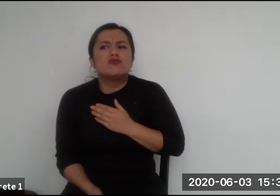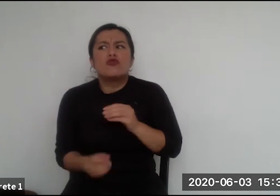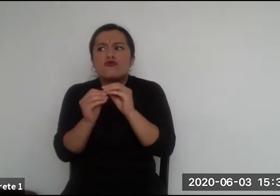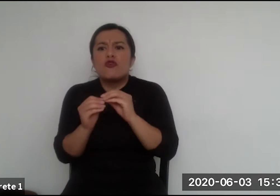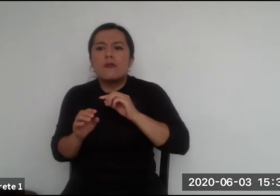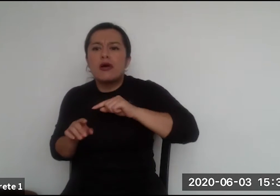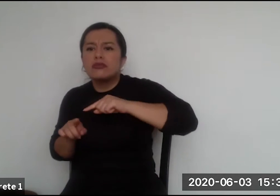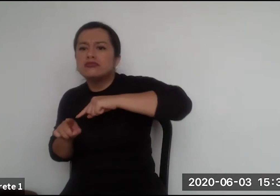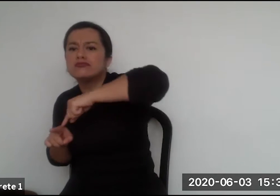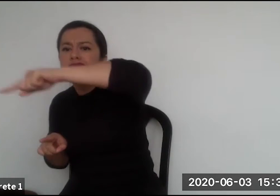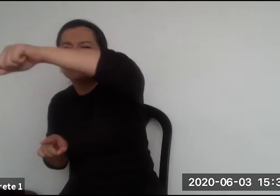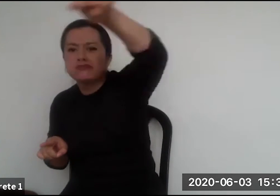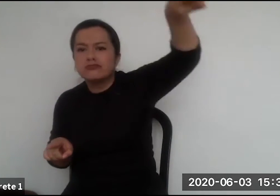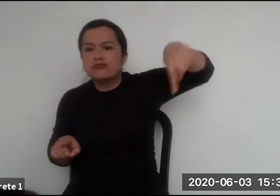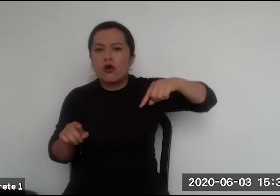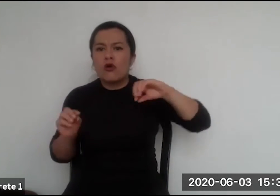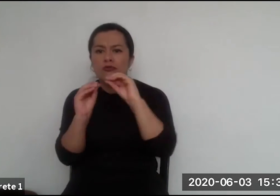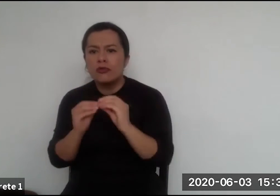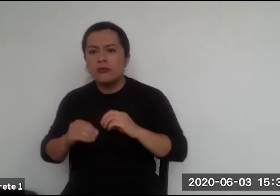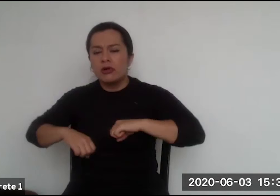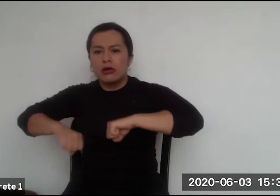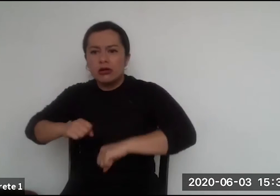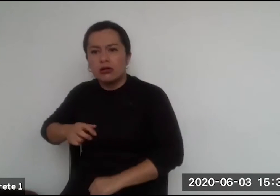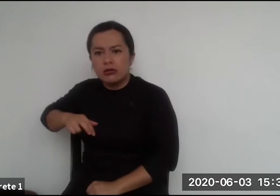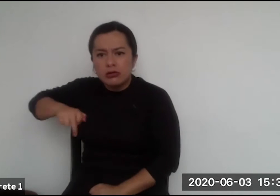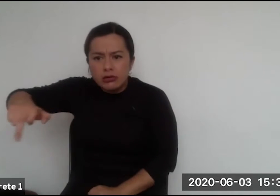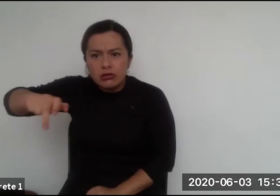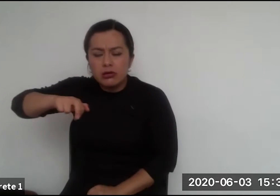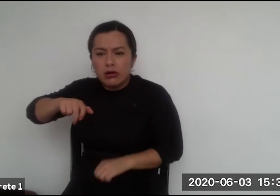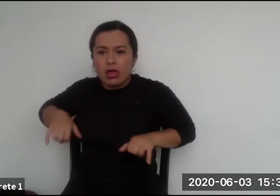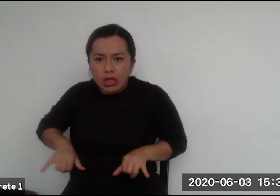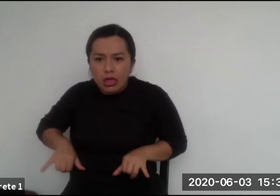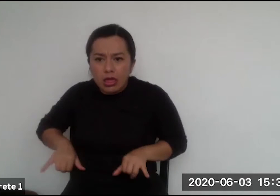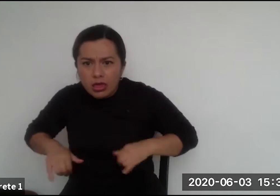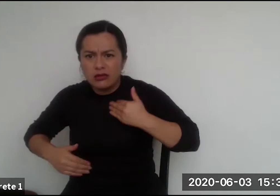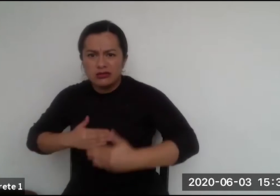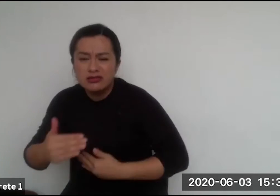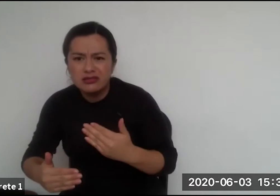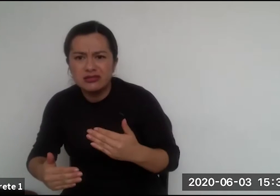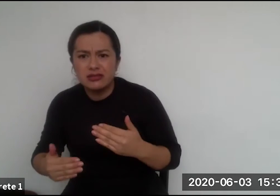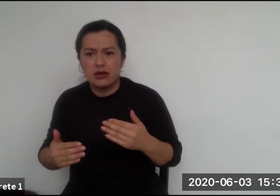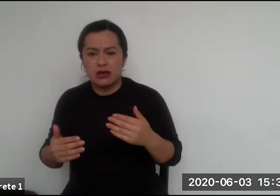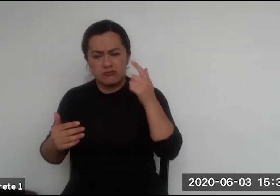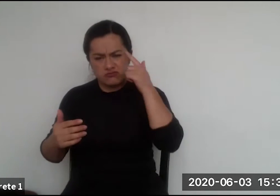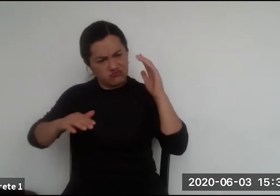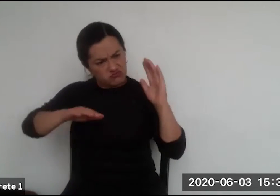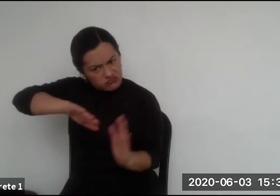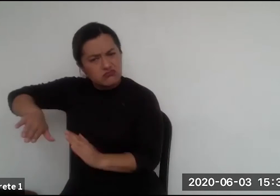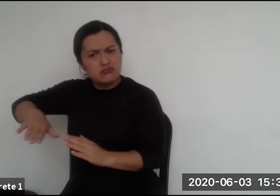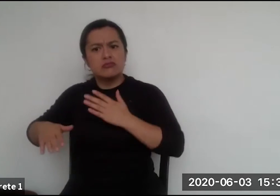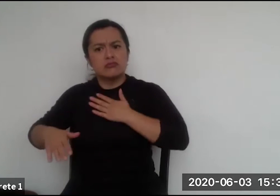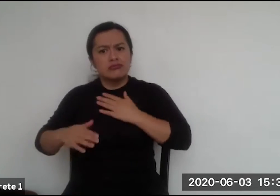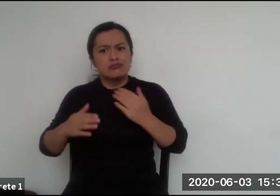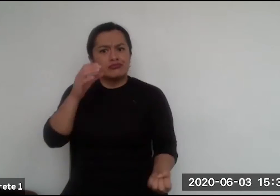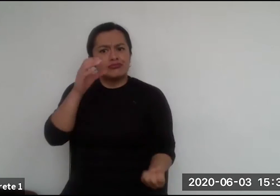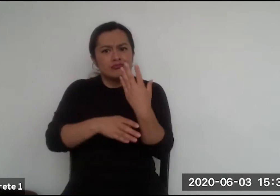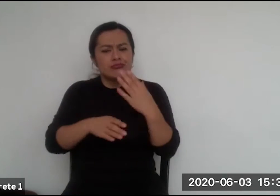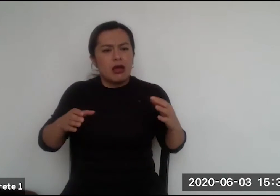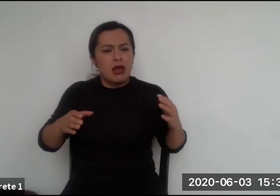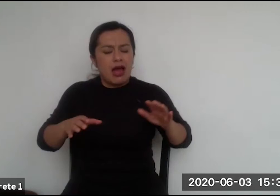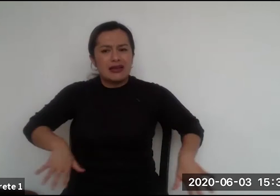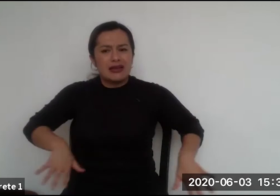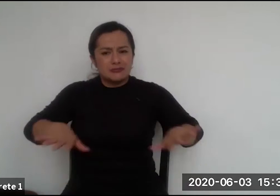nesse momento de uma epidemia com um vírus que minimamente é